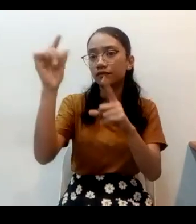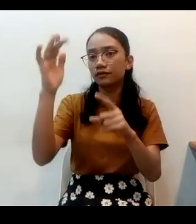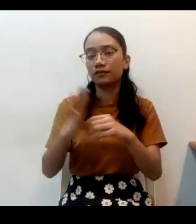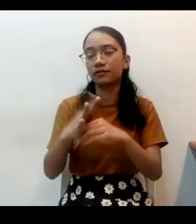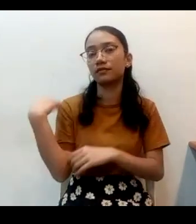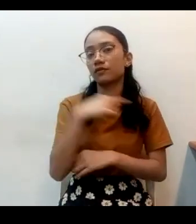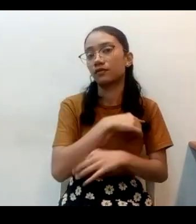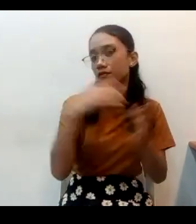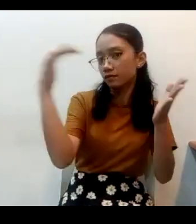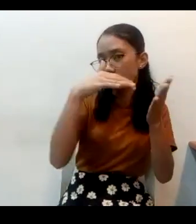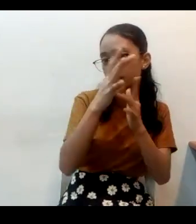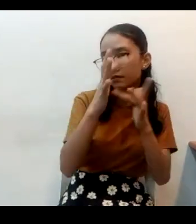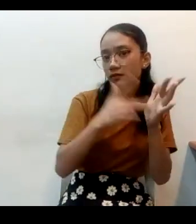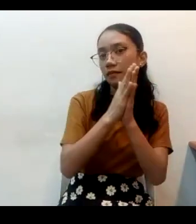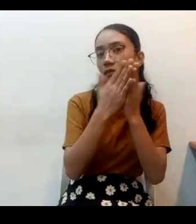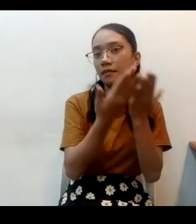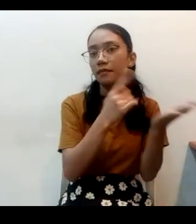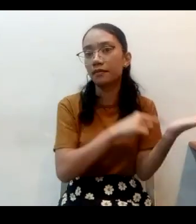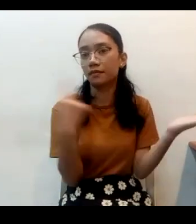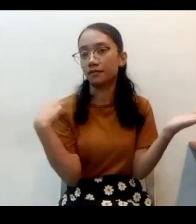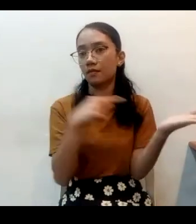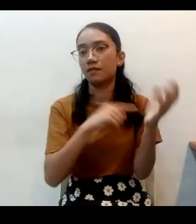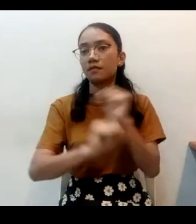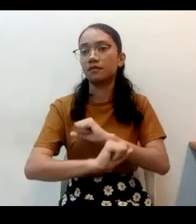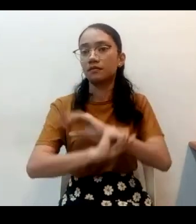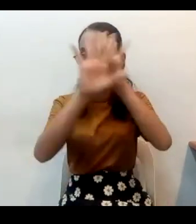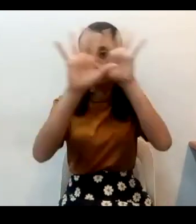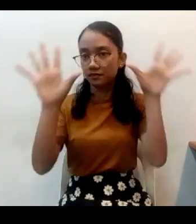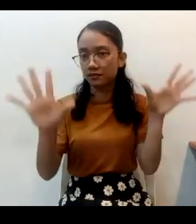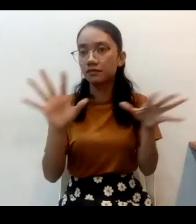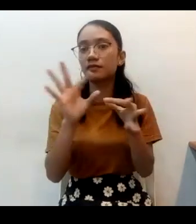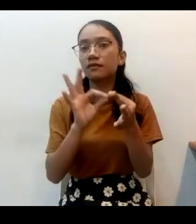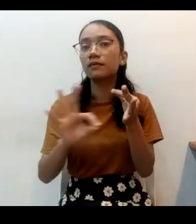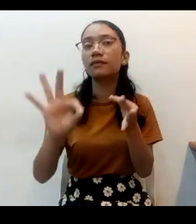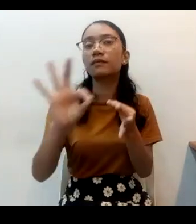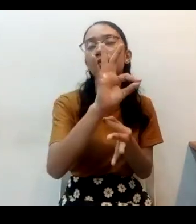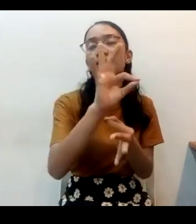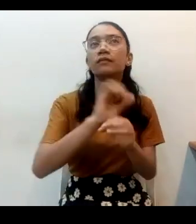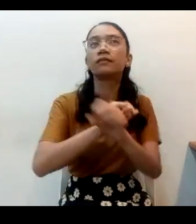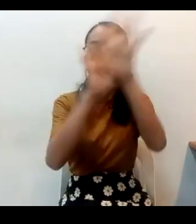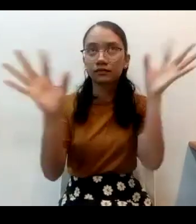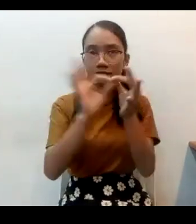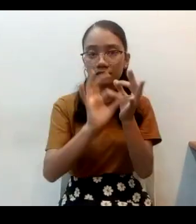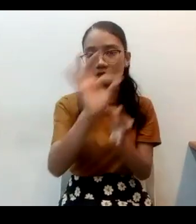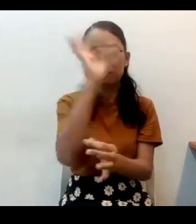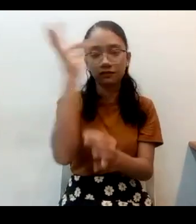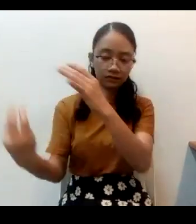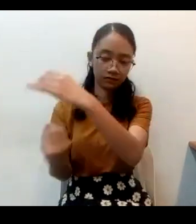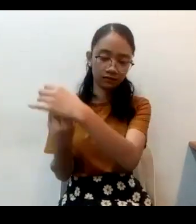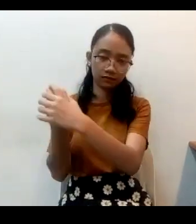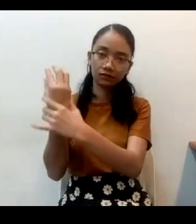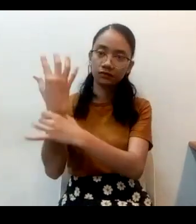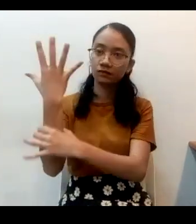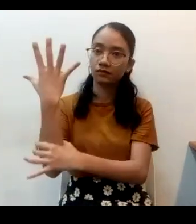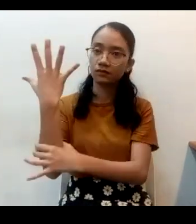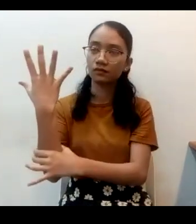study the Bible, we clearly see the spiritual things. Kaya kapag pinag-aralan po natin yung Biblia, malinaw po natin makikita yung mga